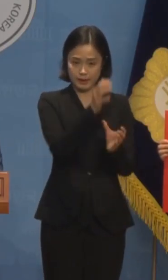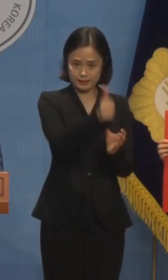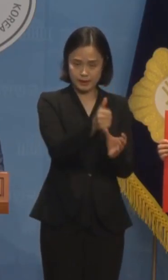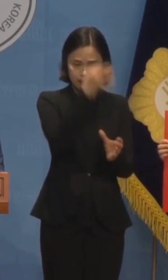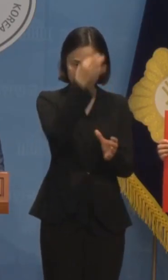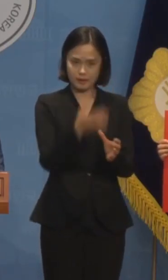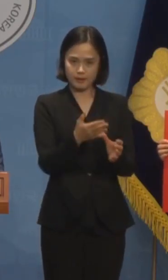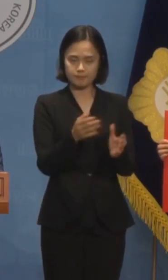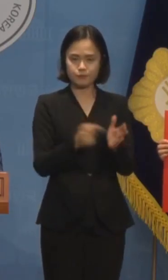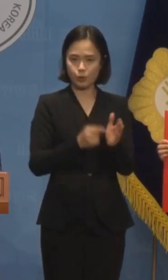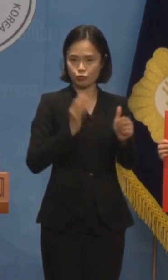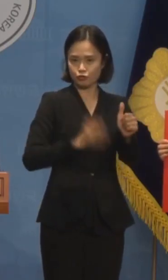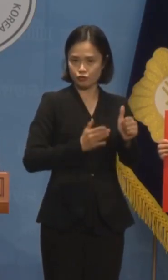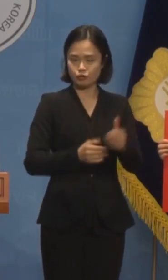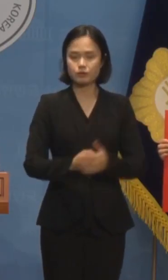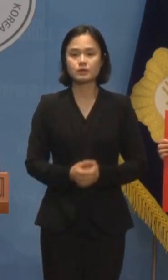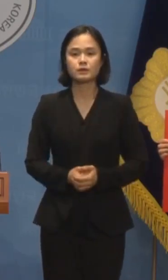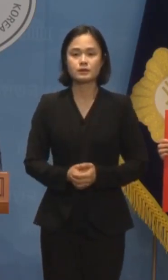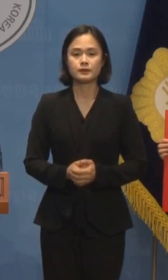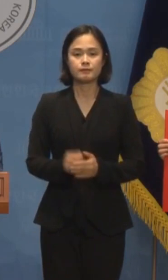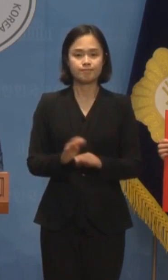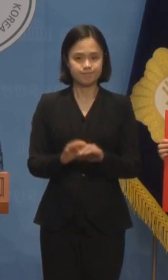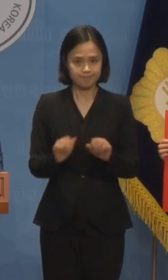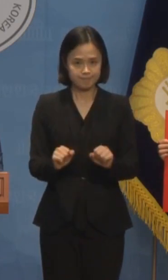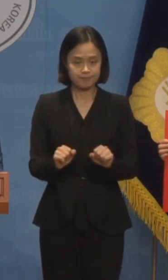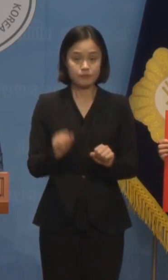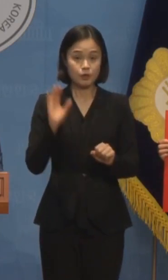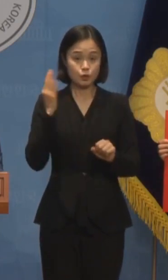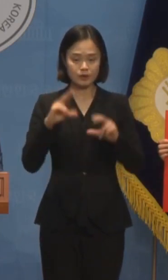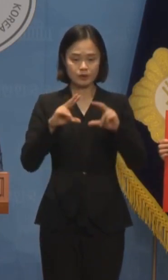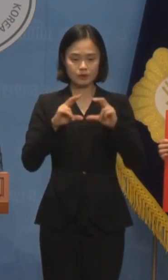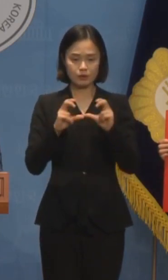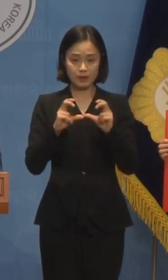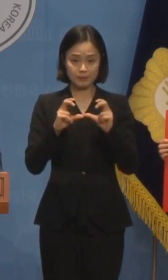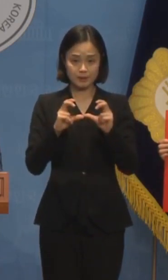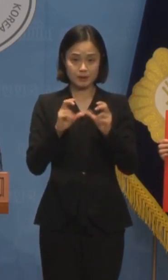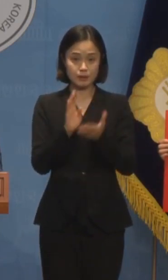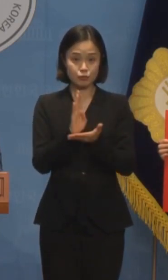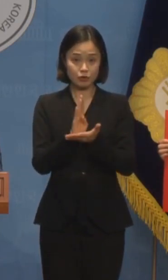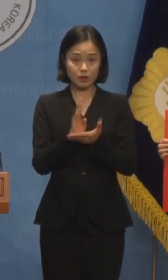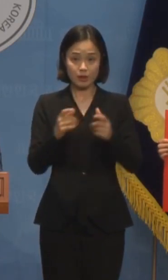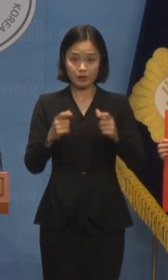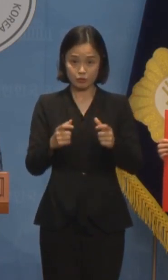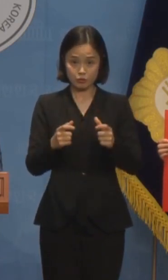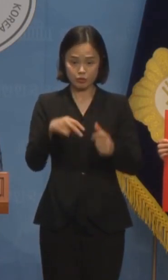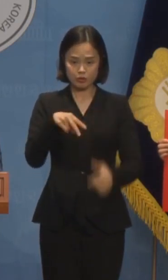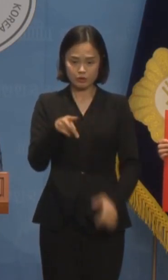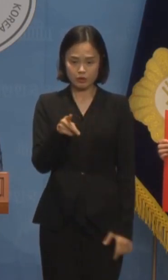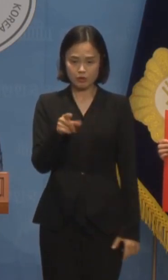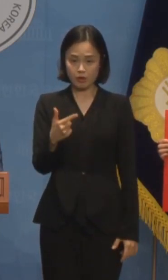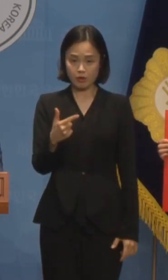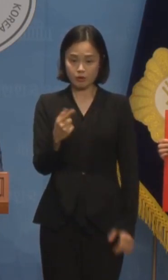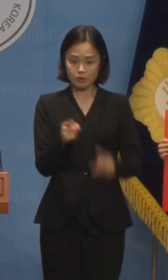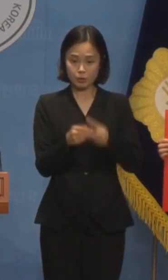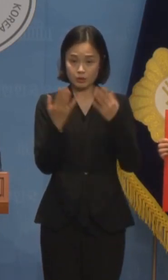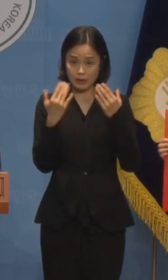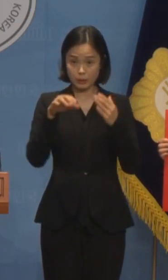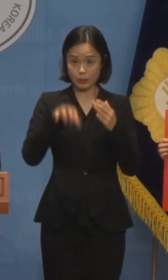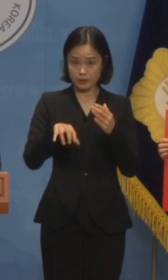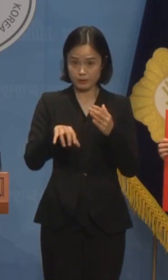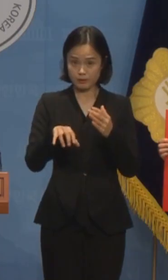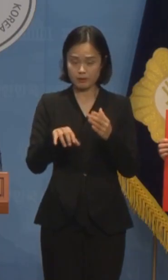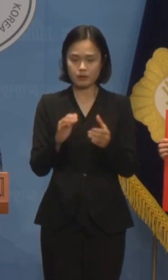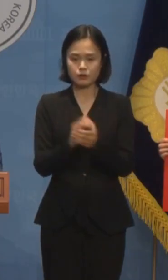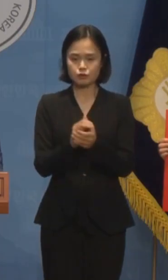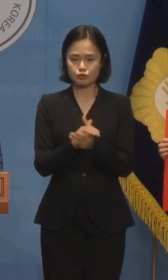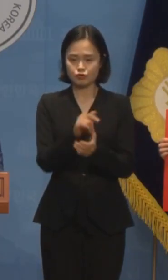대변인 성혜련입니다. 최근 성남시 분당구 서현초등학교에서 발생한 모래 학폭 사건으로